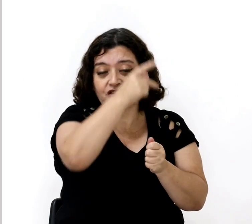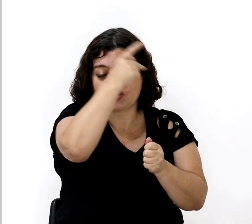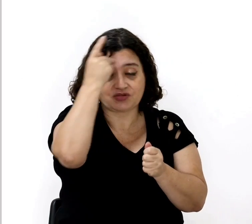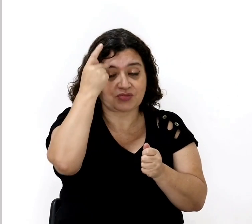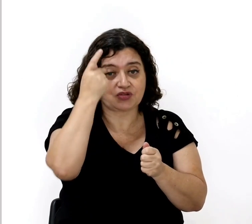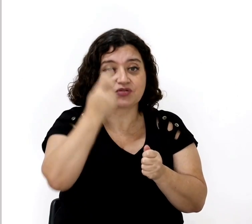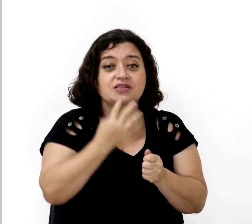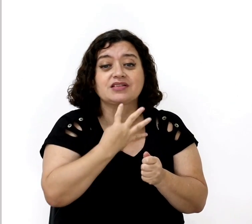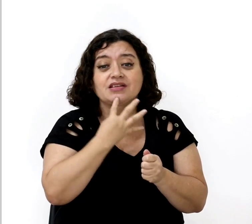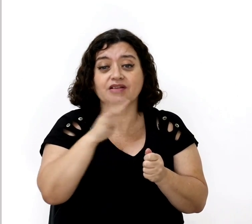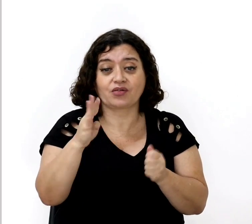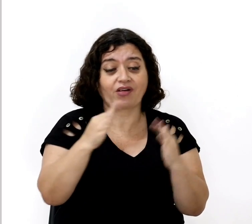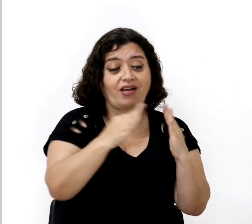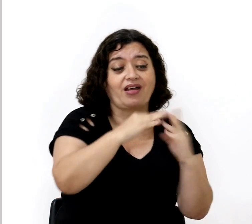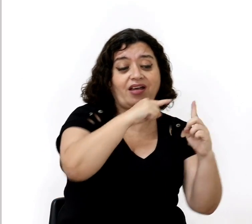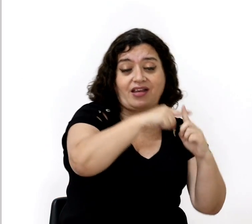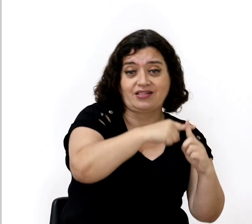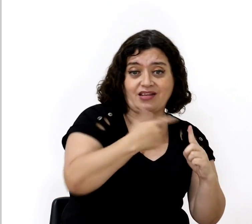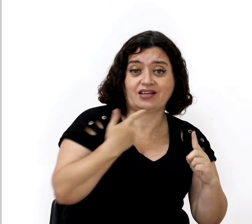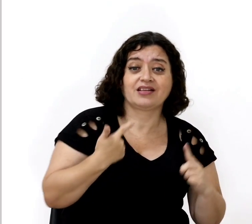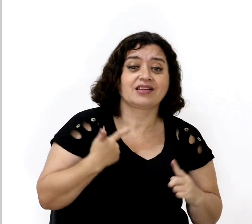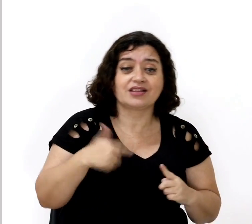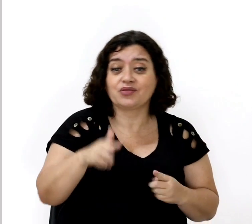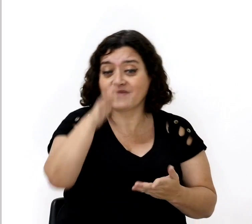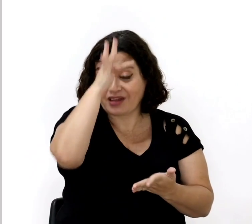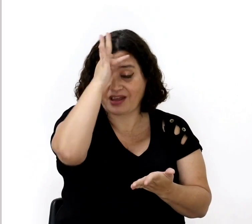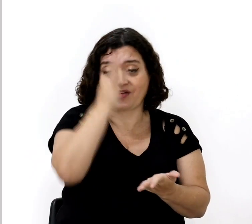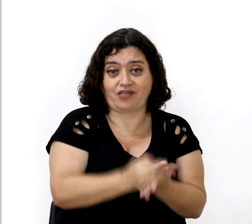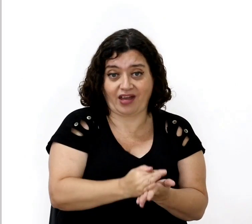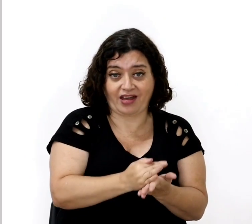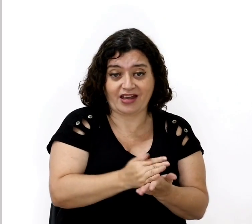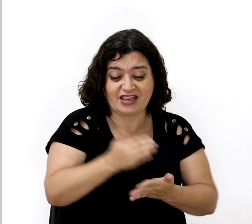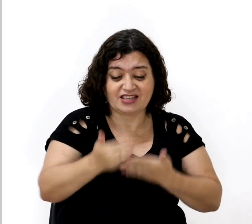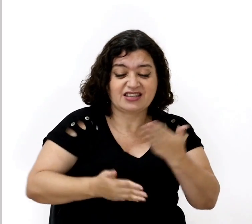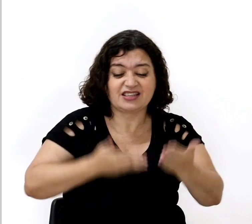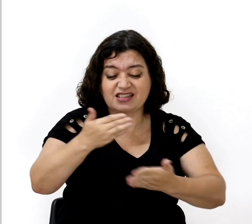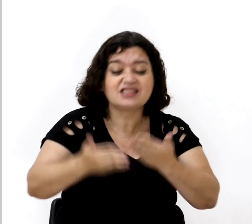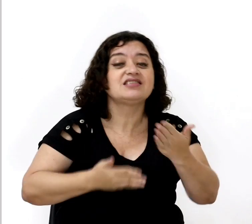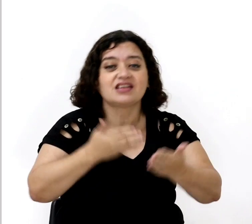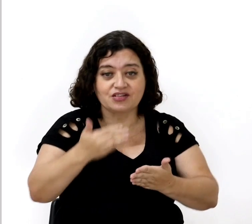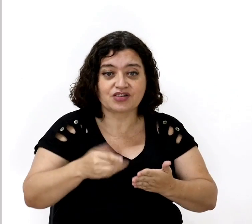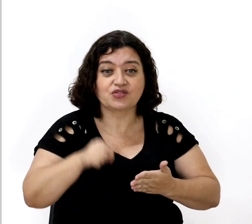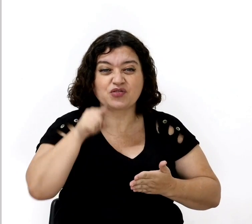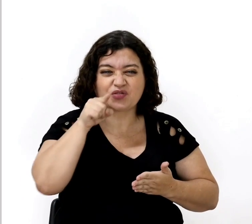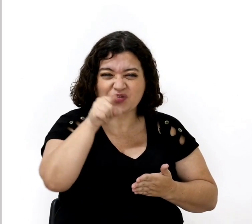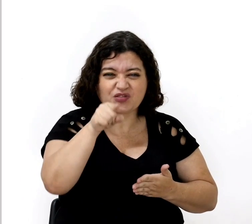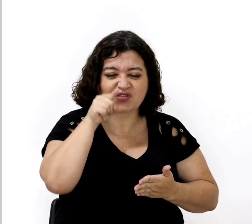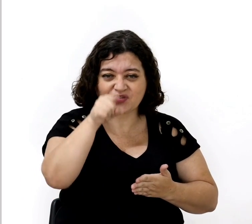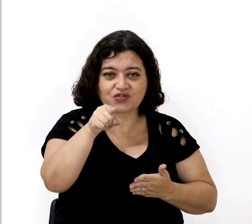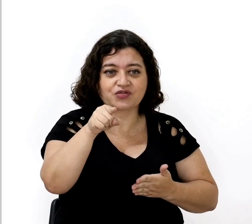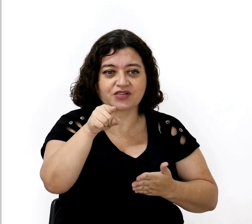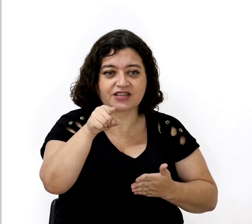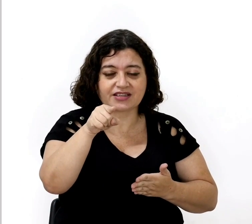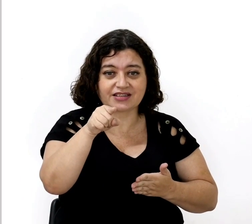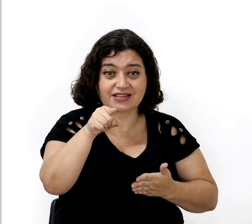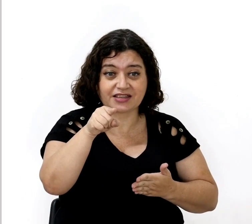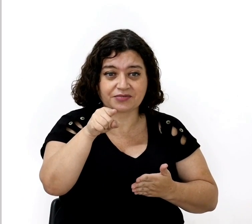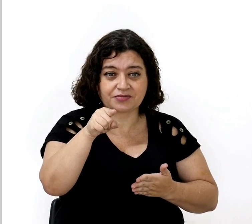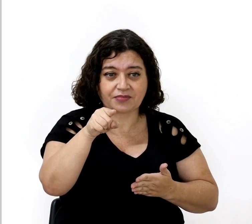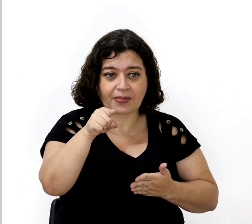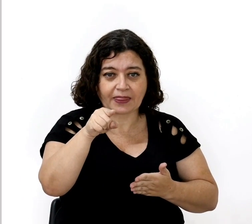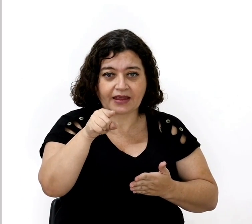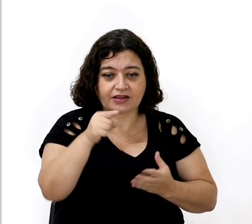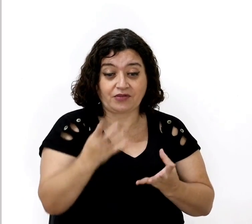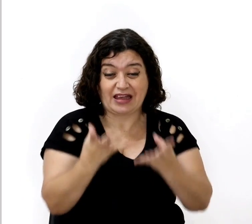de pessoas que não professam a sua fé. Pelo contrário, servir com integridade significa que você não vai